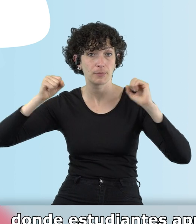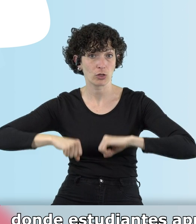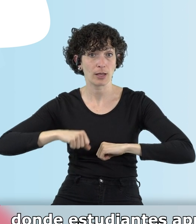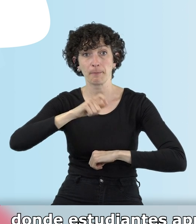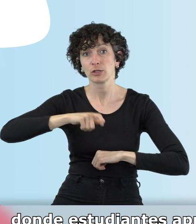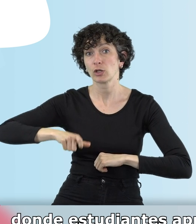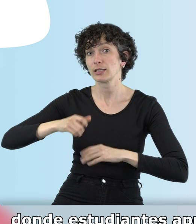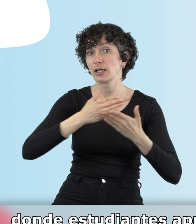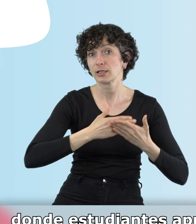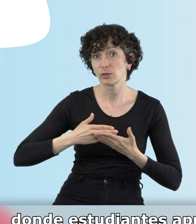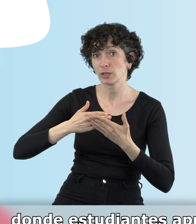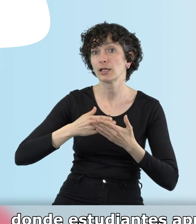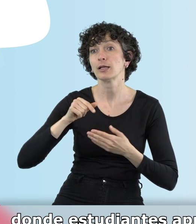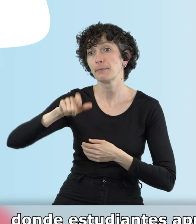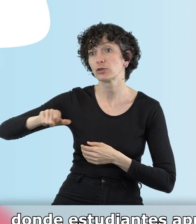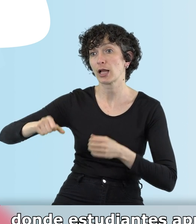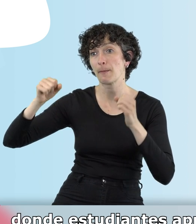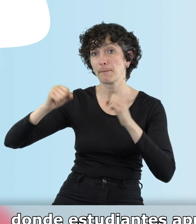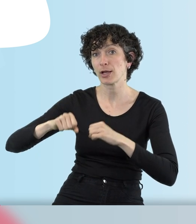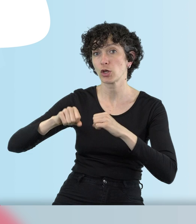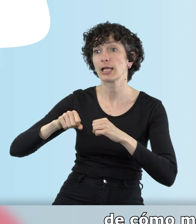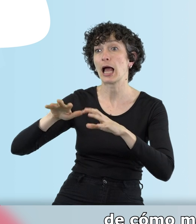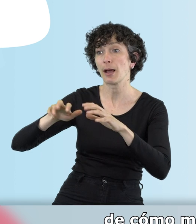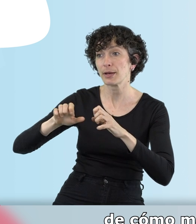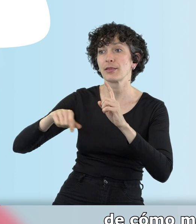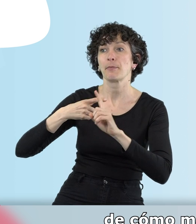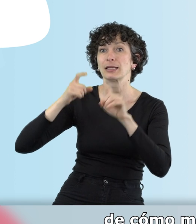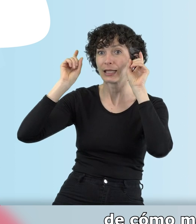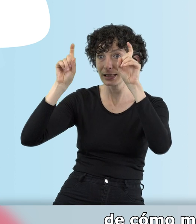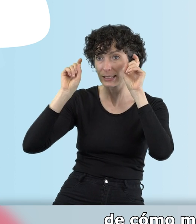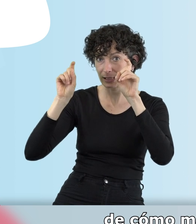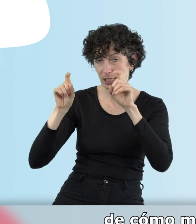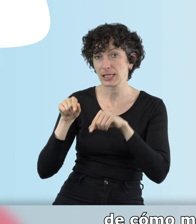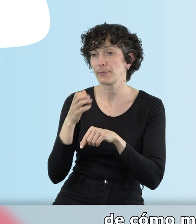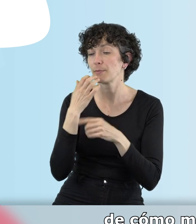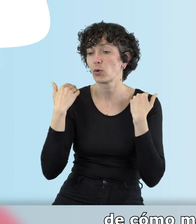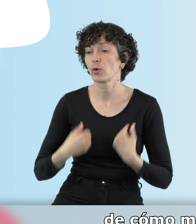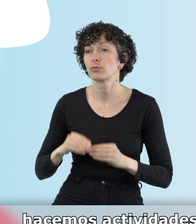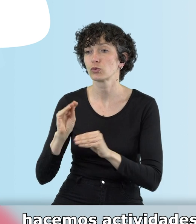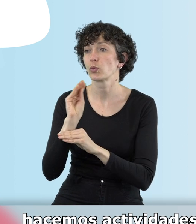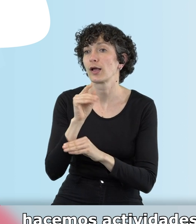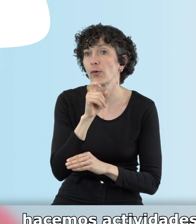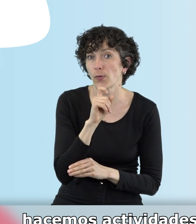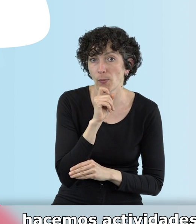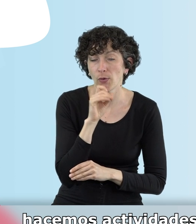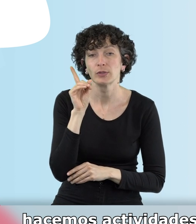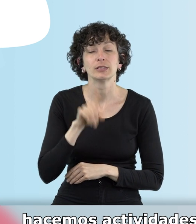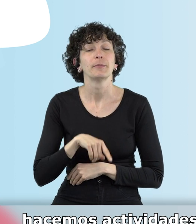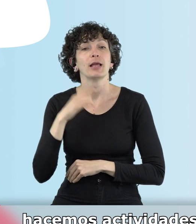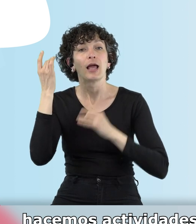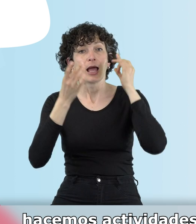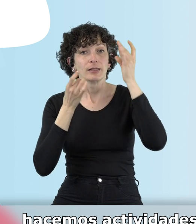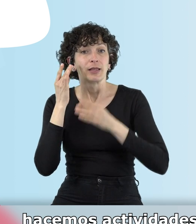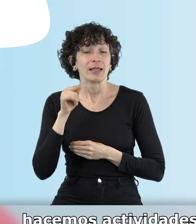estudiantes aprenden y enseñan a personas mayores actividades con cómo manejar o cómo cuidar su cuerpo. Hacemos actividades